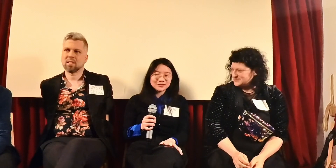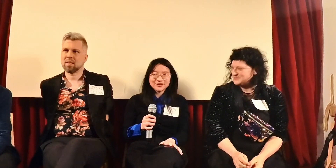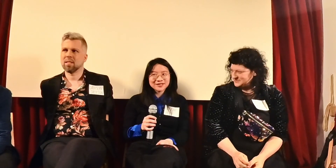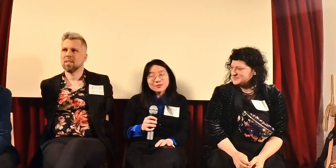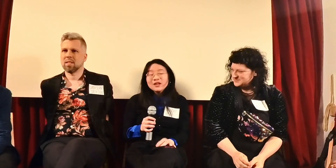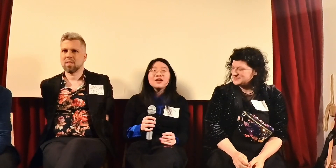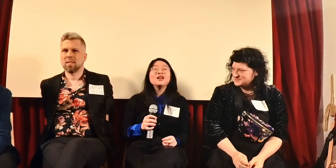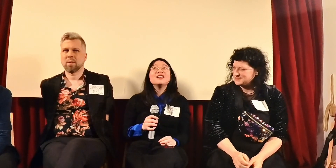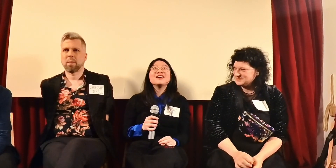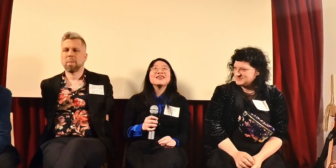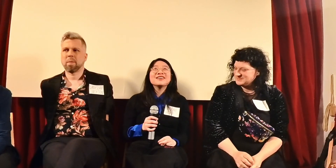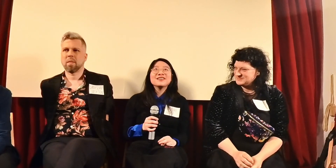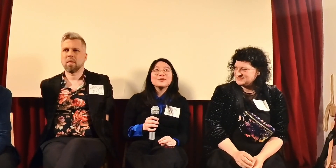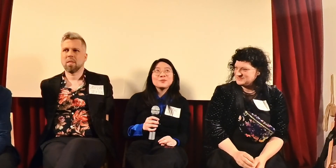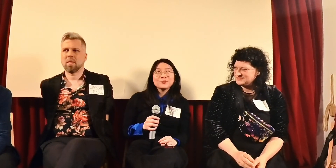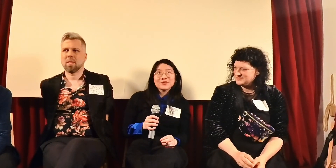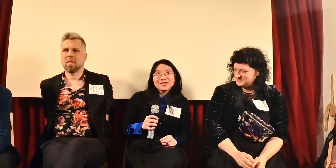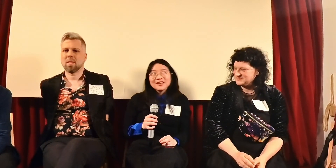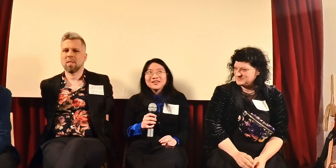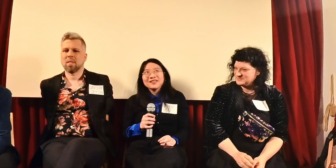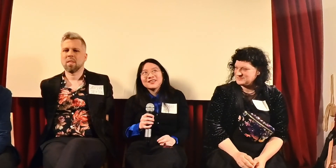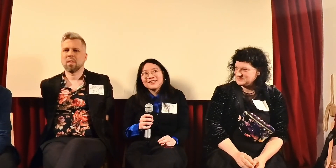galerii Artvisla.